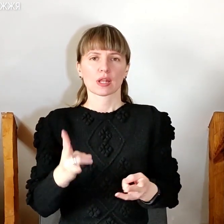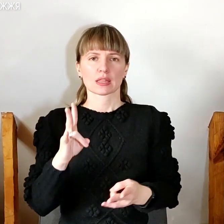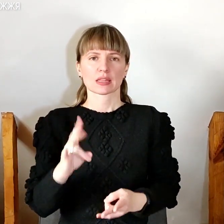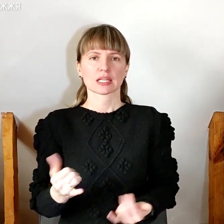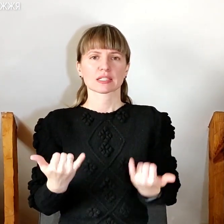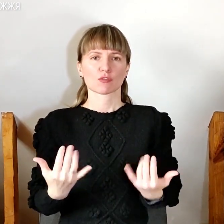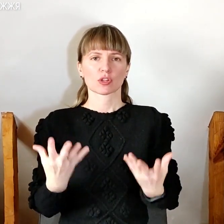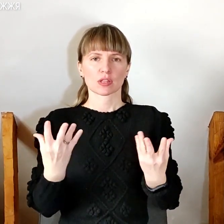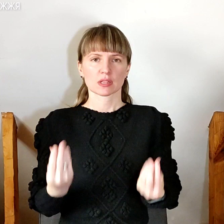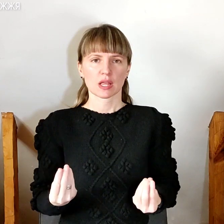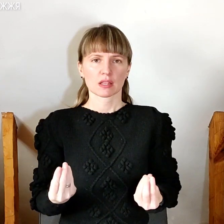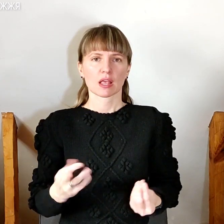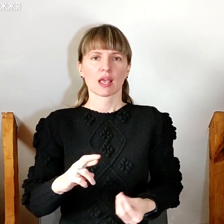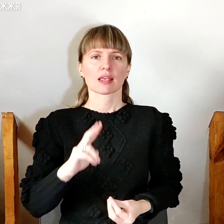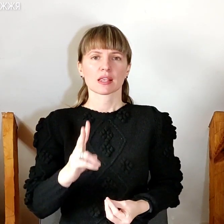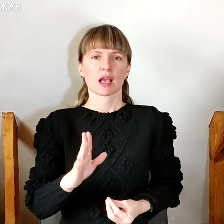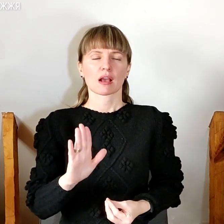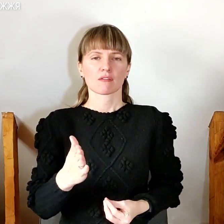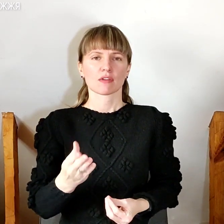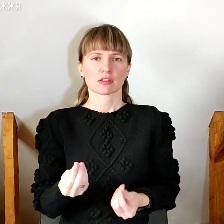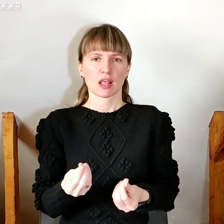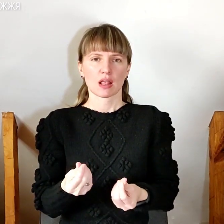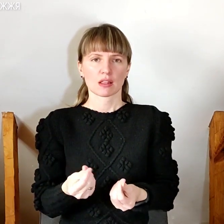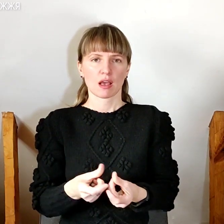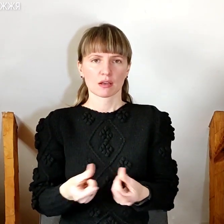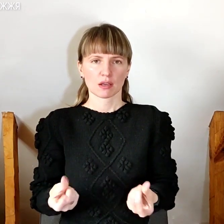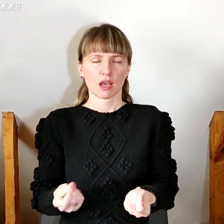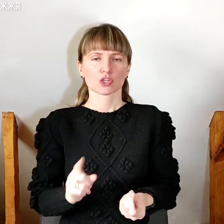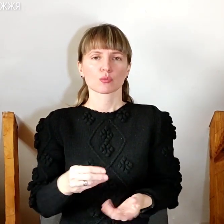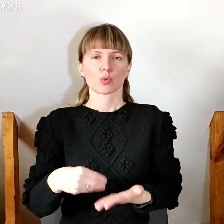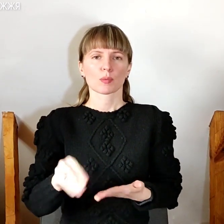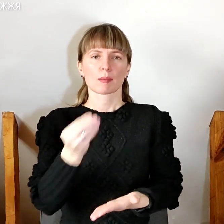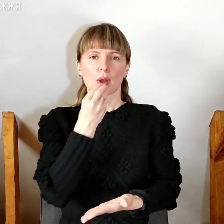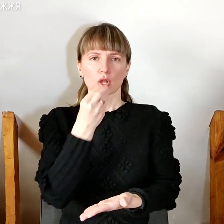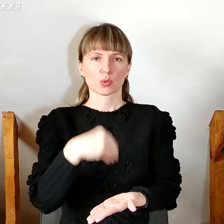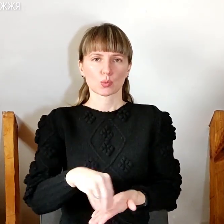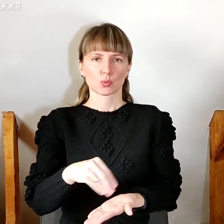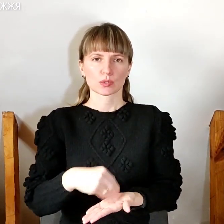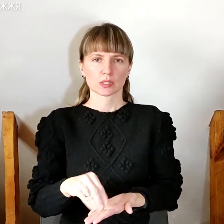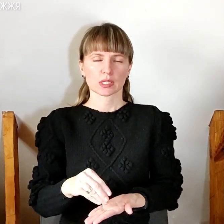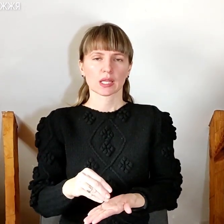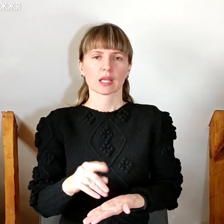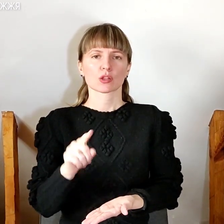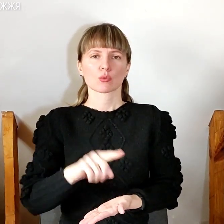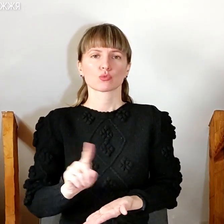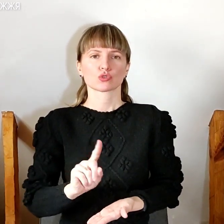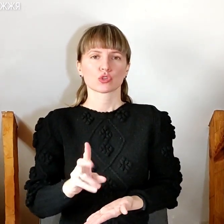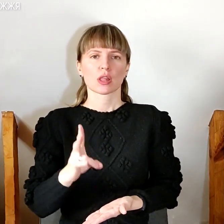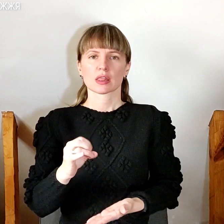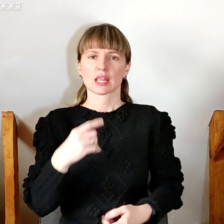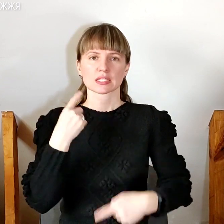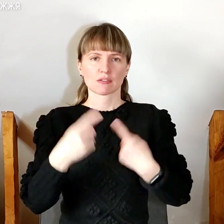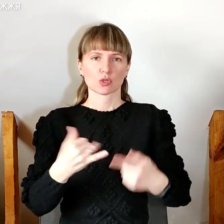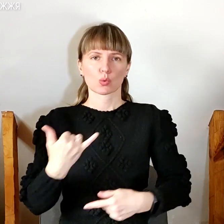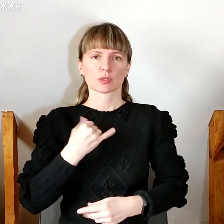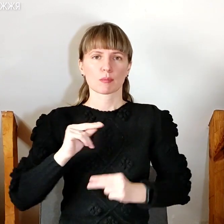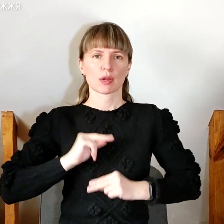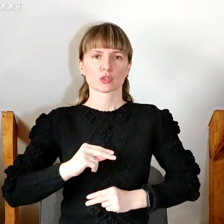готівкових коштах, аби придбати продукти харчування, тому що не завжди у нас працюють картки. Тому це основне, що